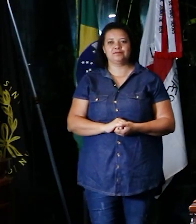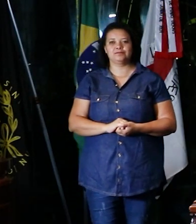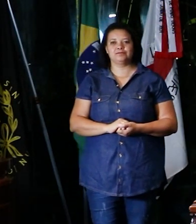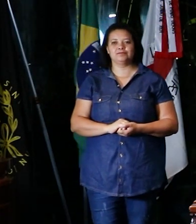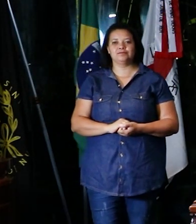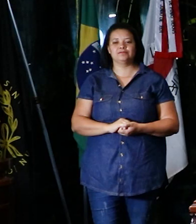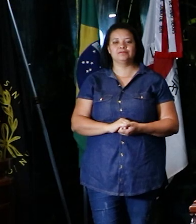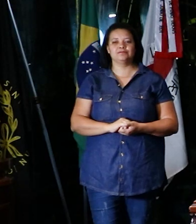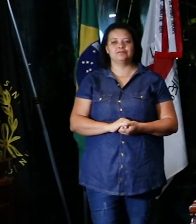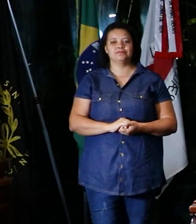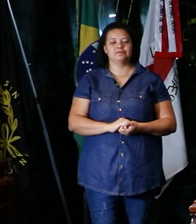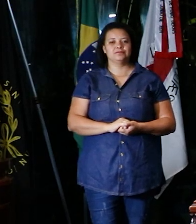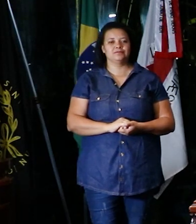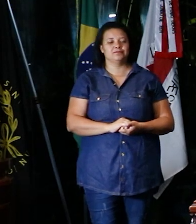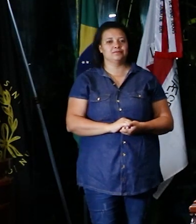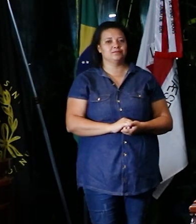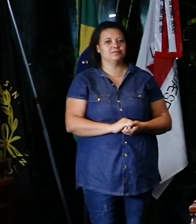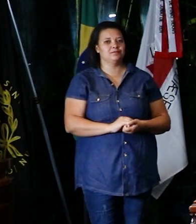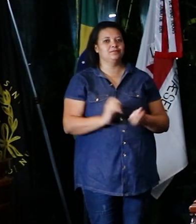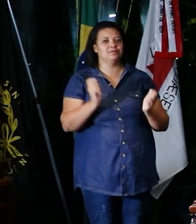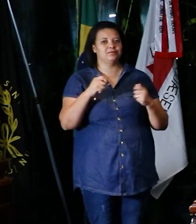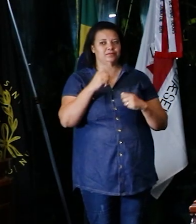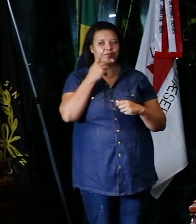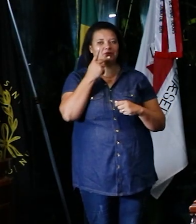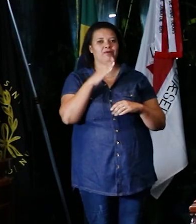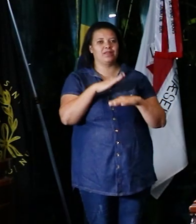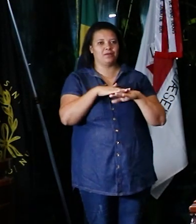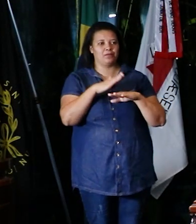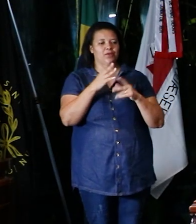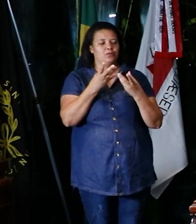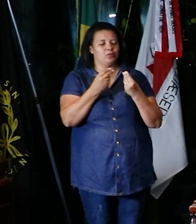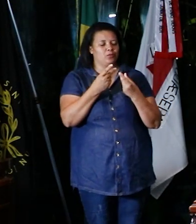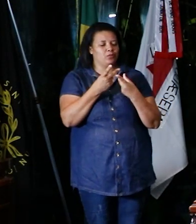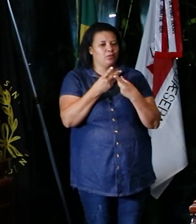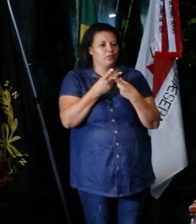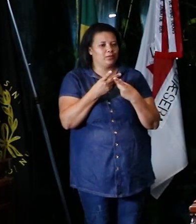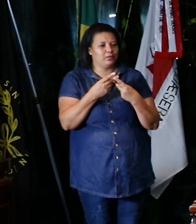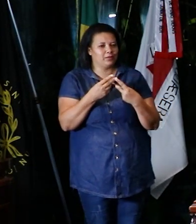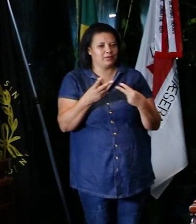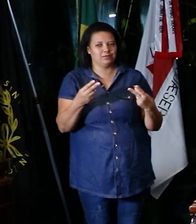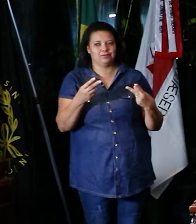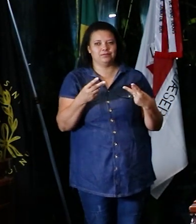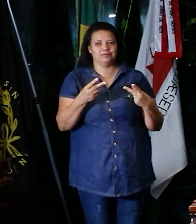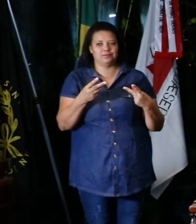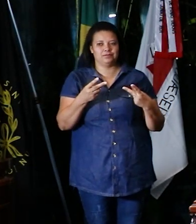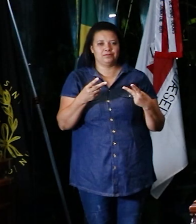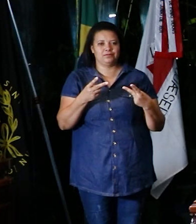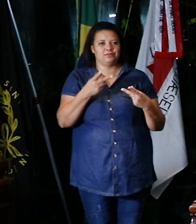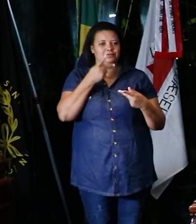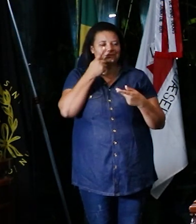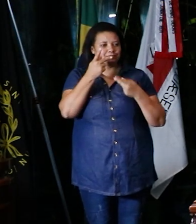Nós podemos falar mais, porque tem muita coisa. É muita coisa para falar, realmente o